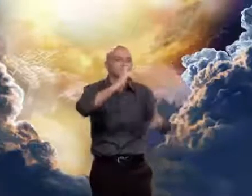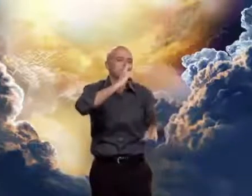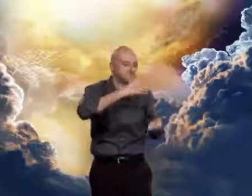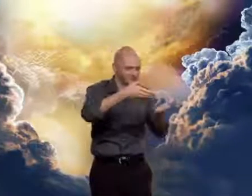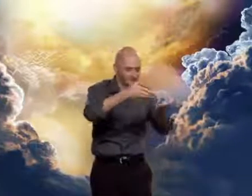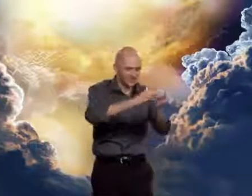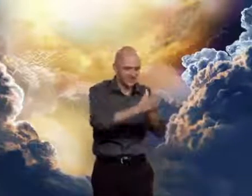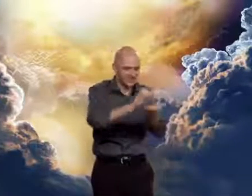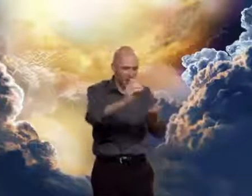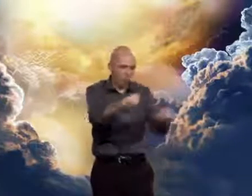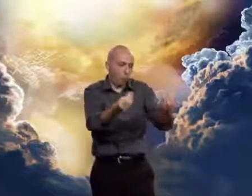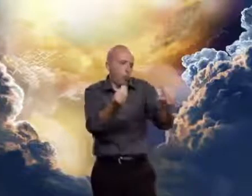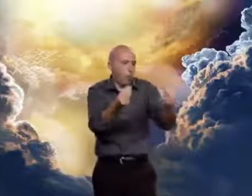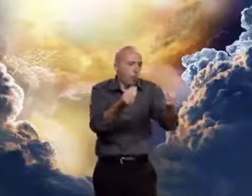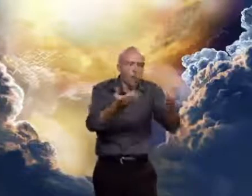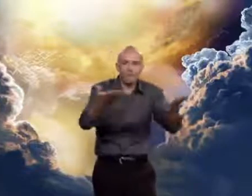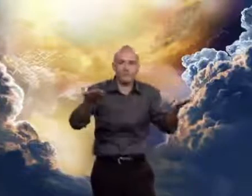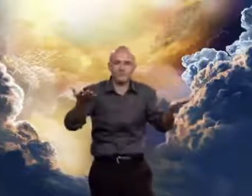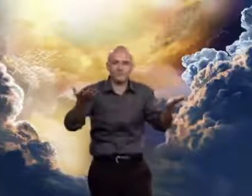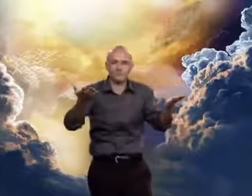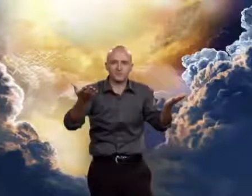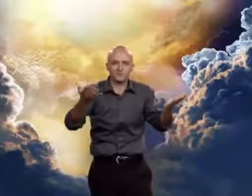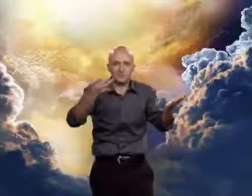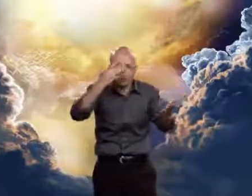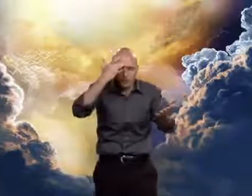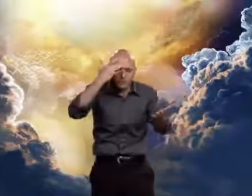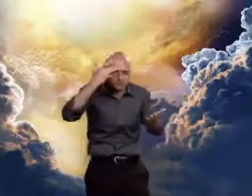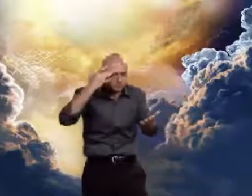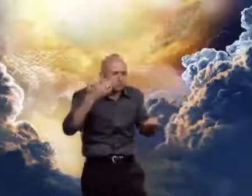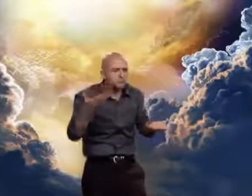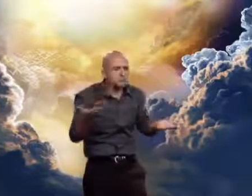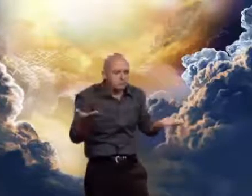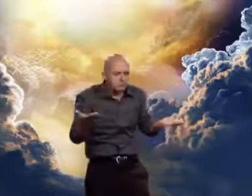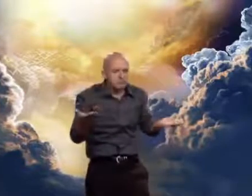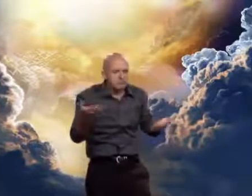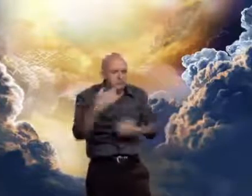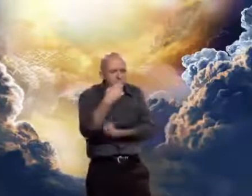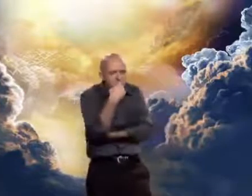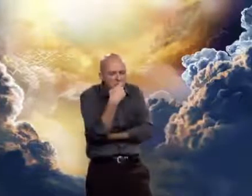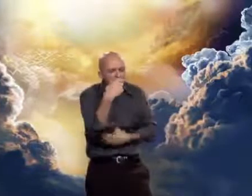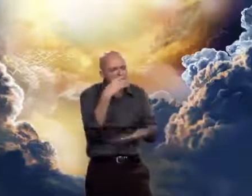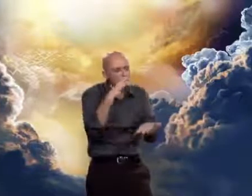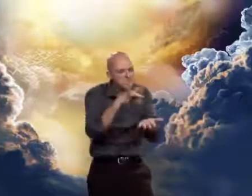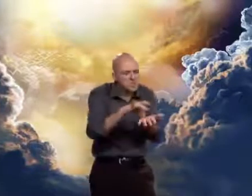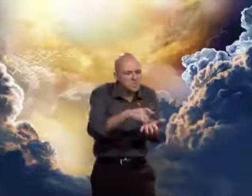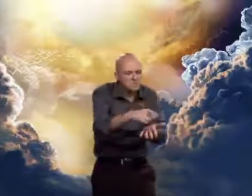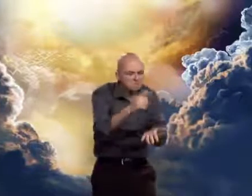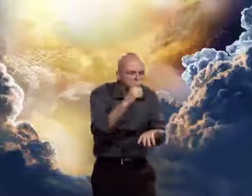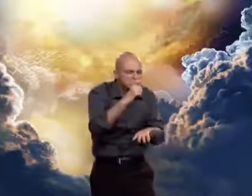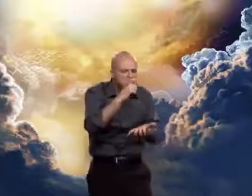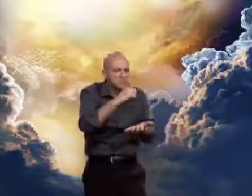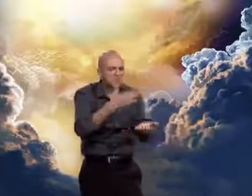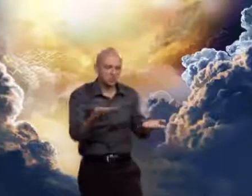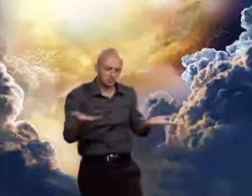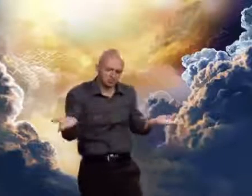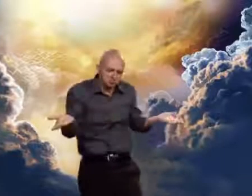morrereis, sereis como Deus, sabendo o bem e o mal. Sua obra-prima de engano será alcançada no fim